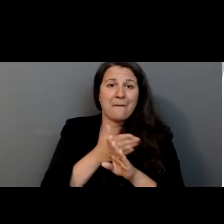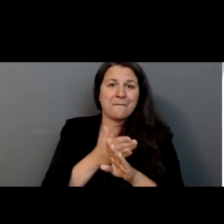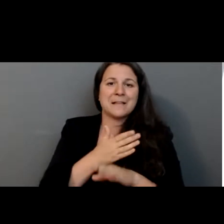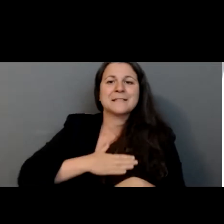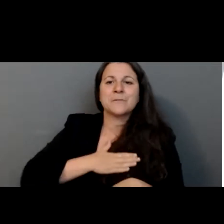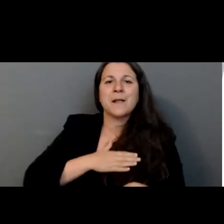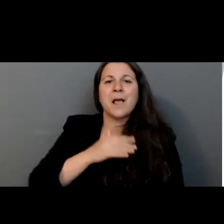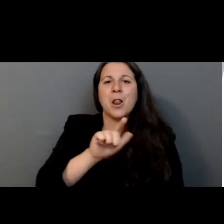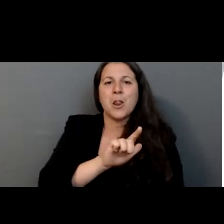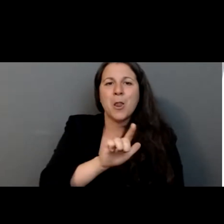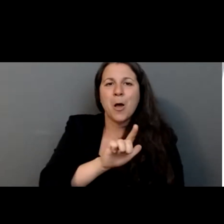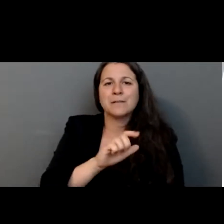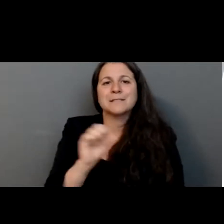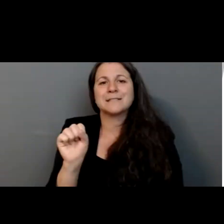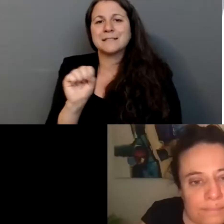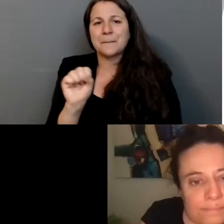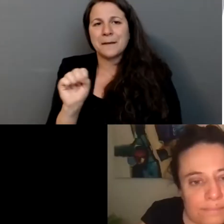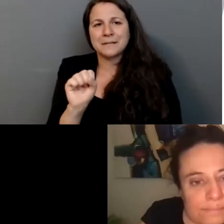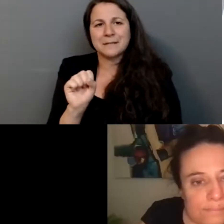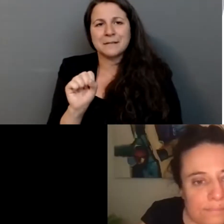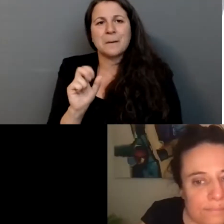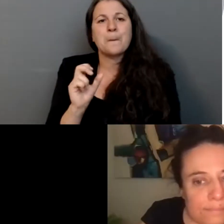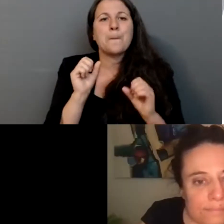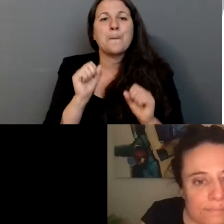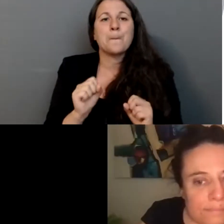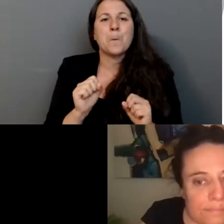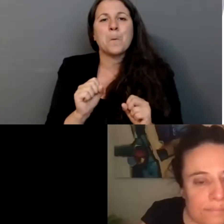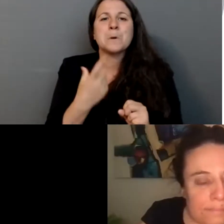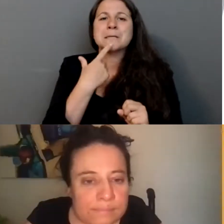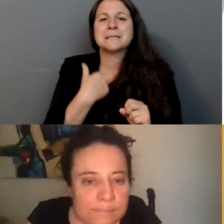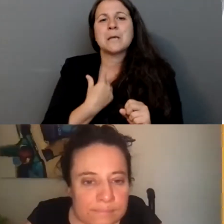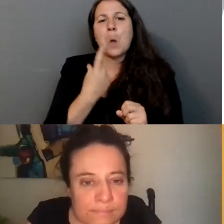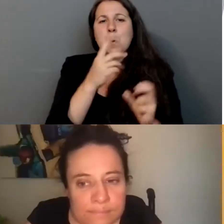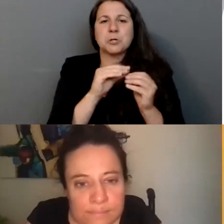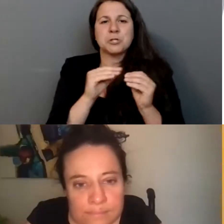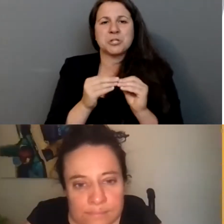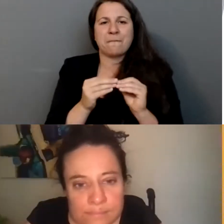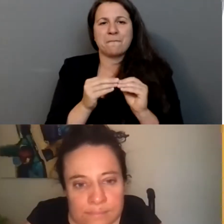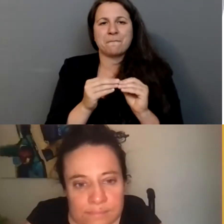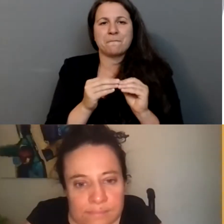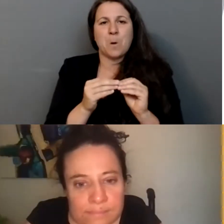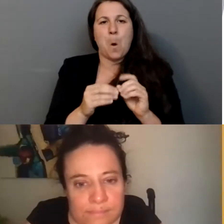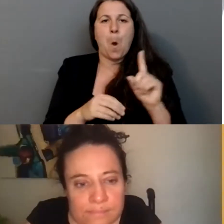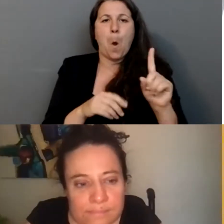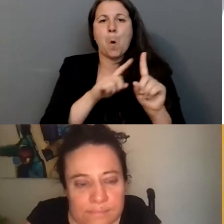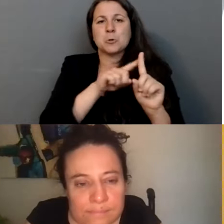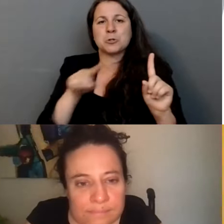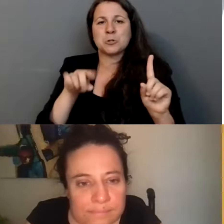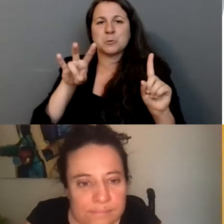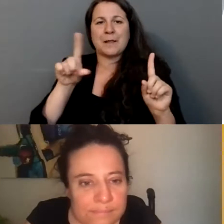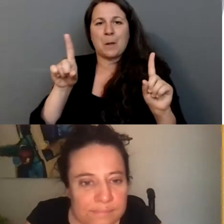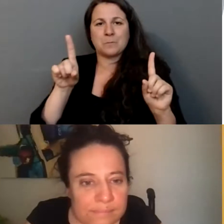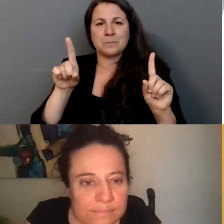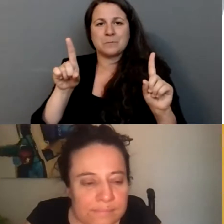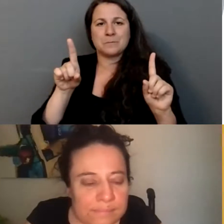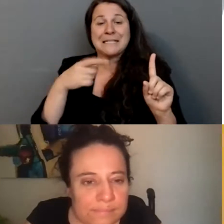Sébastien de nous donner chacun un chiffre situé entre 1 et 71 que vous direz à